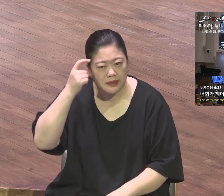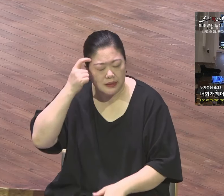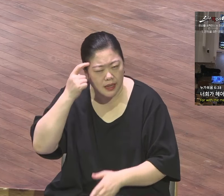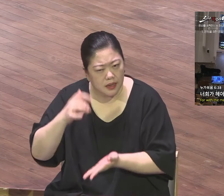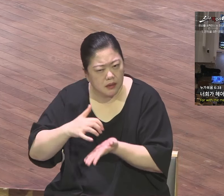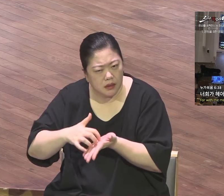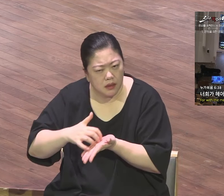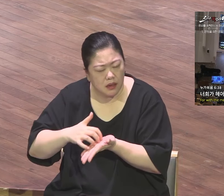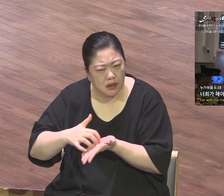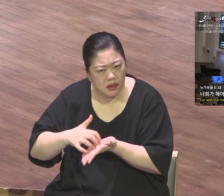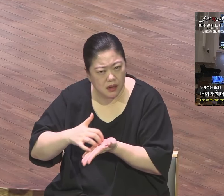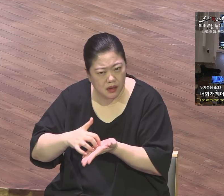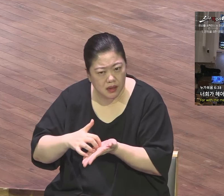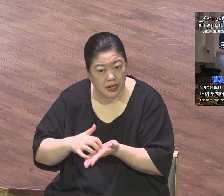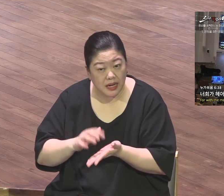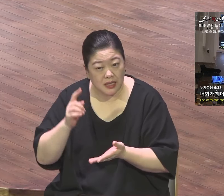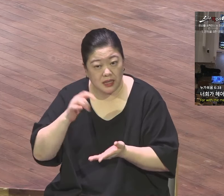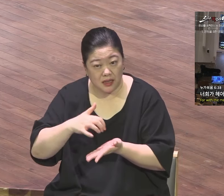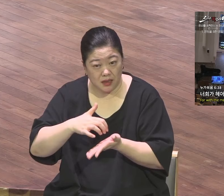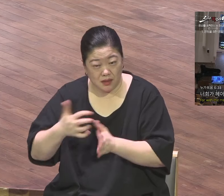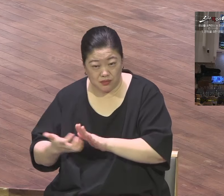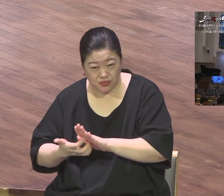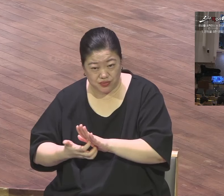너희도 헤아림을 도로 받을 것이라.